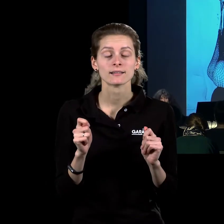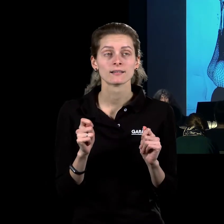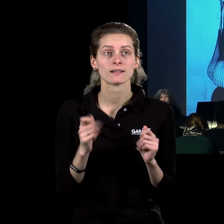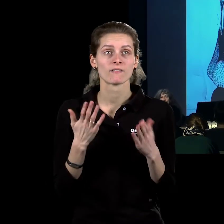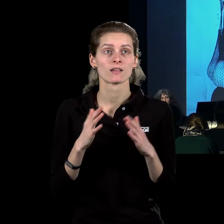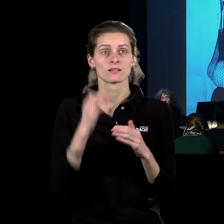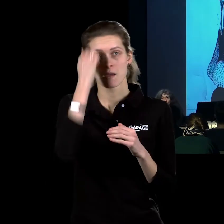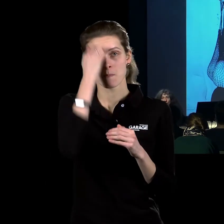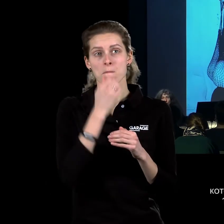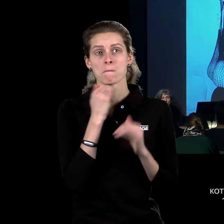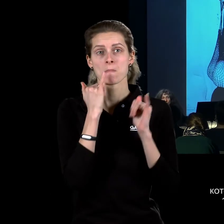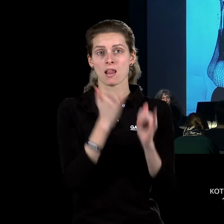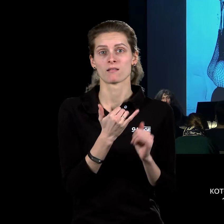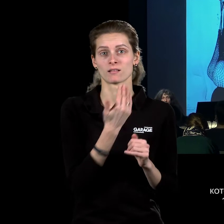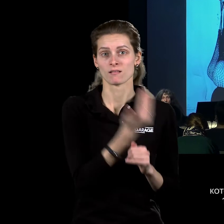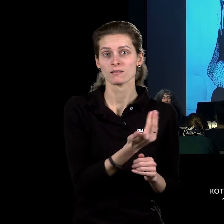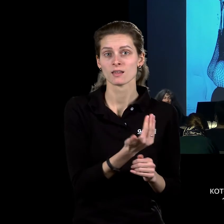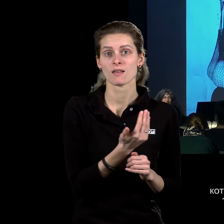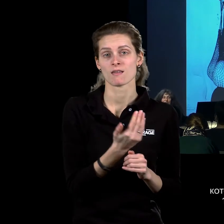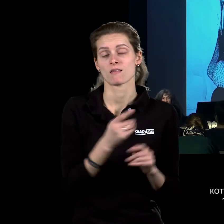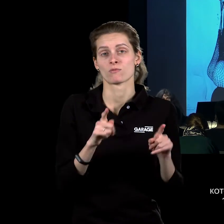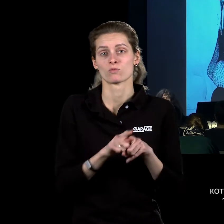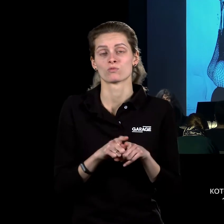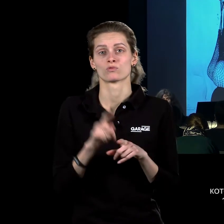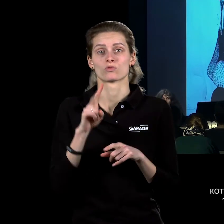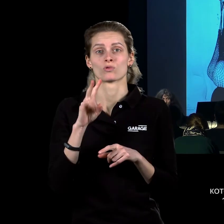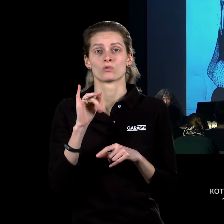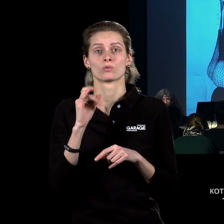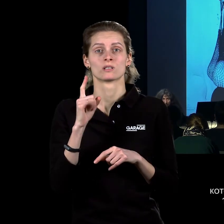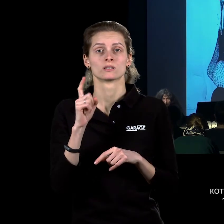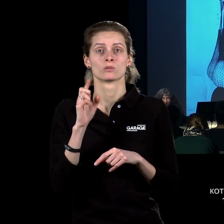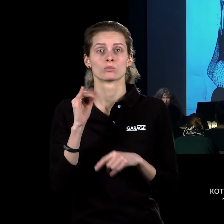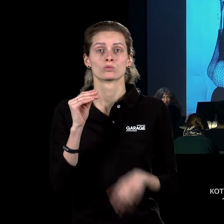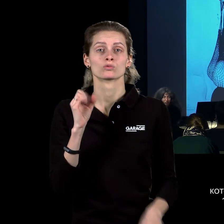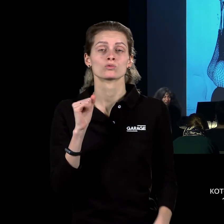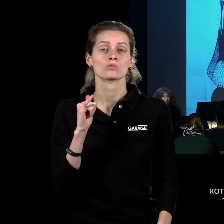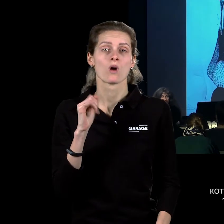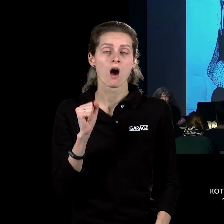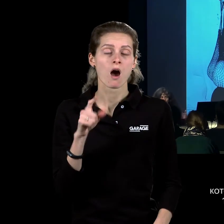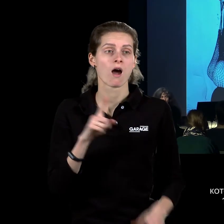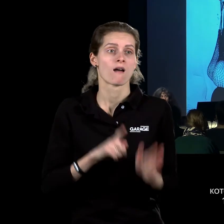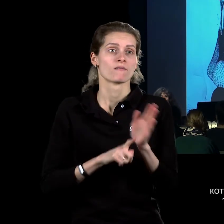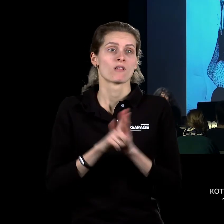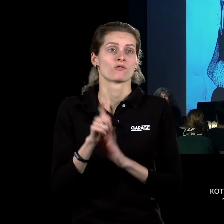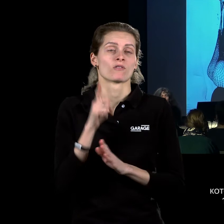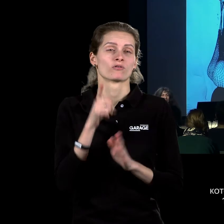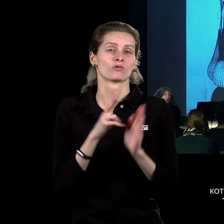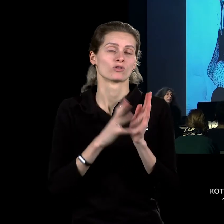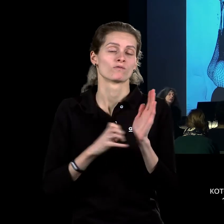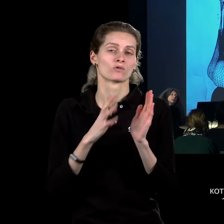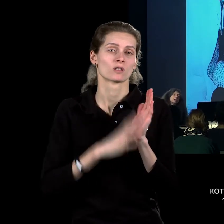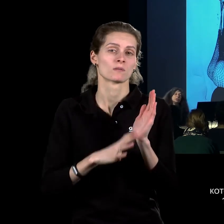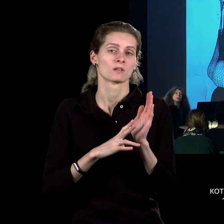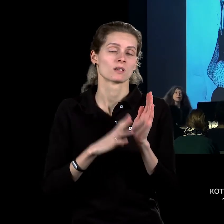и благодаря той же Луис Буржуа, которую открывают в середине 60-х годов и которая становится в Америке такой звездой в